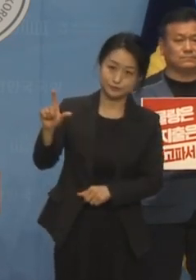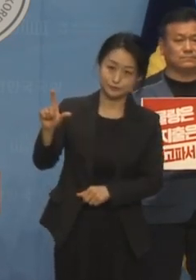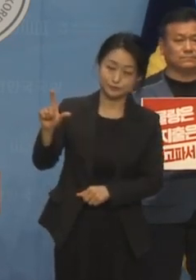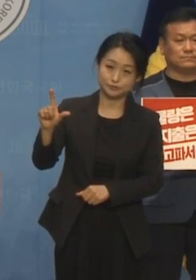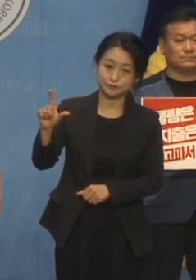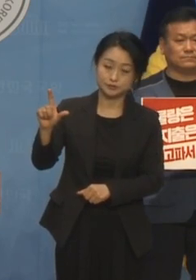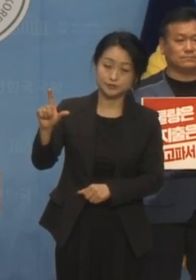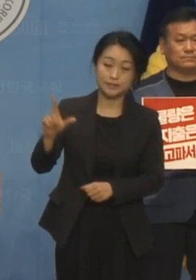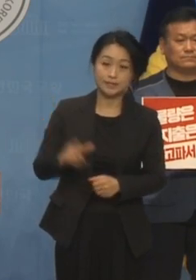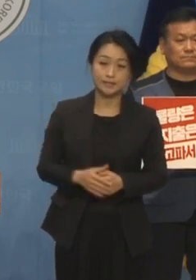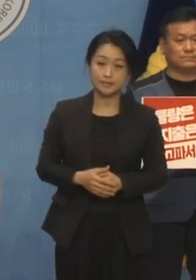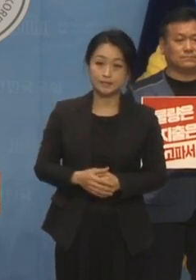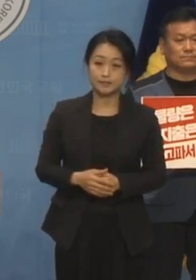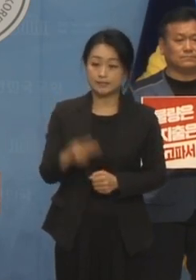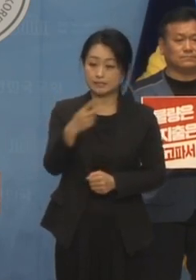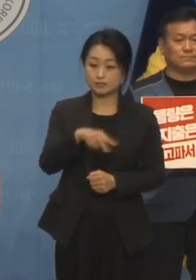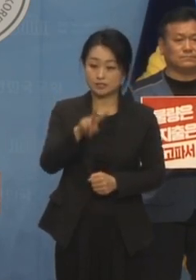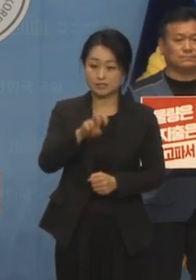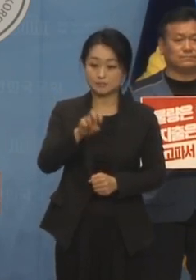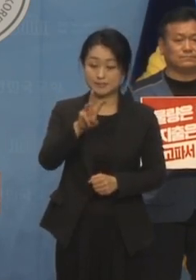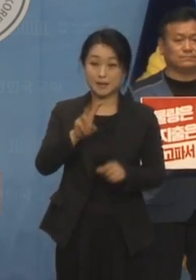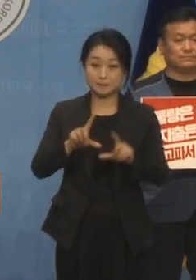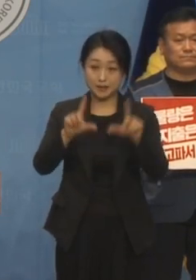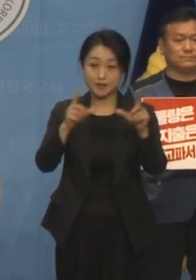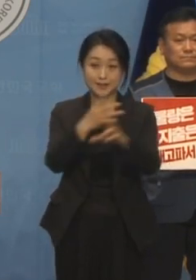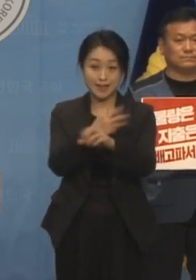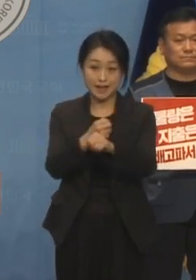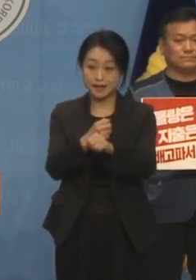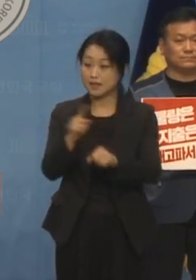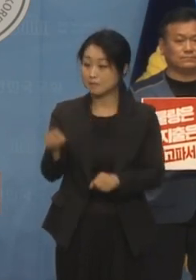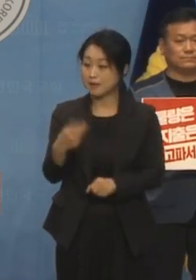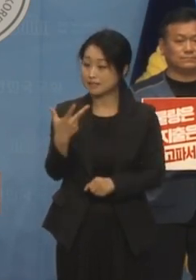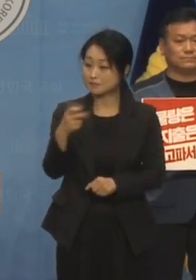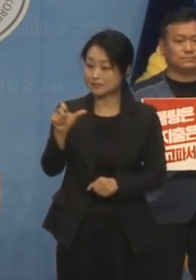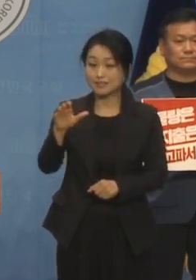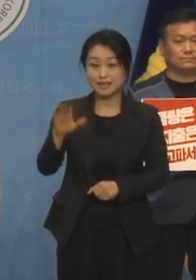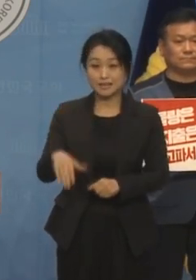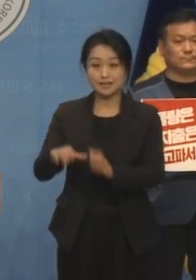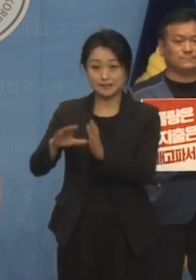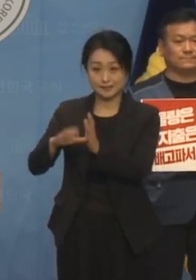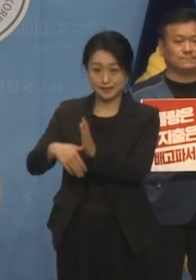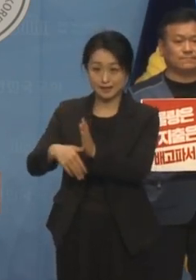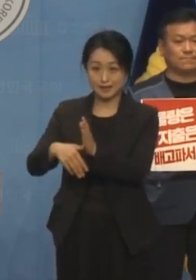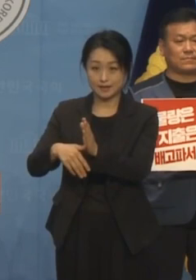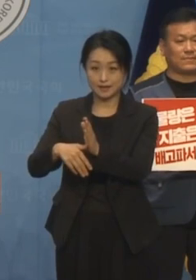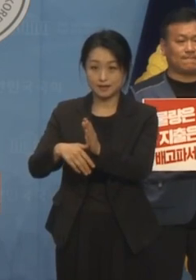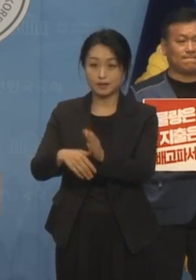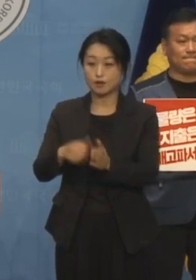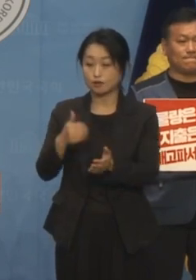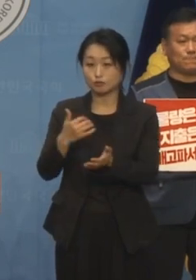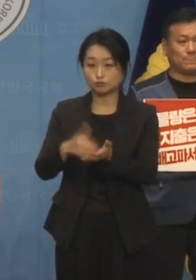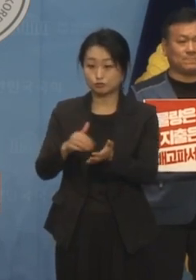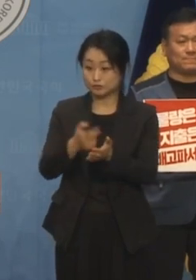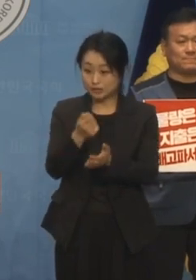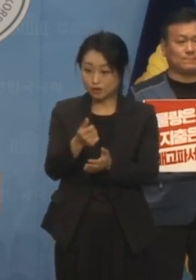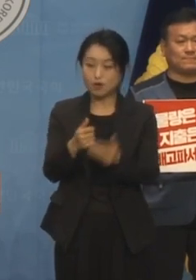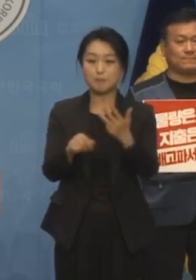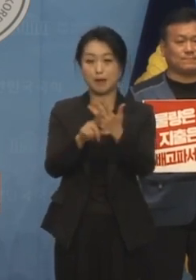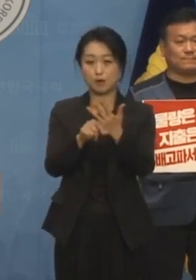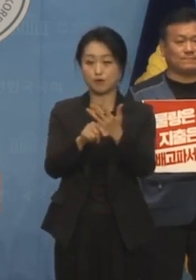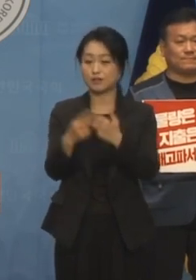많았습니다. 23년에 배송 물량이 175개 미만인 경우는 물량이 적은 8월에는